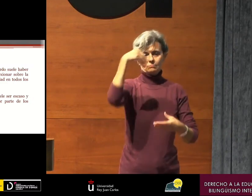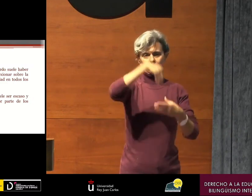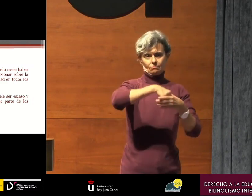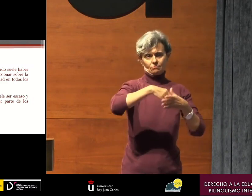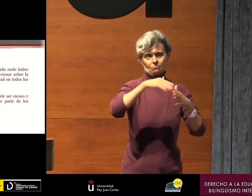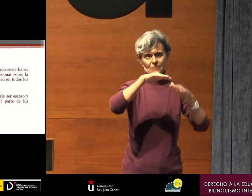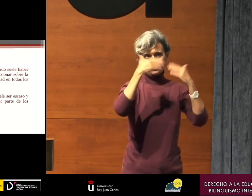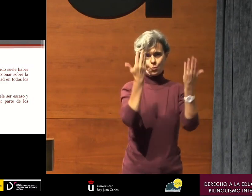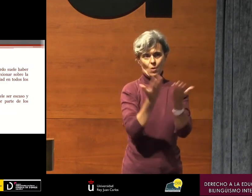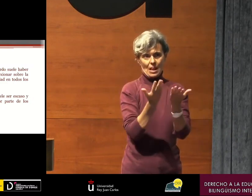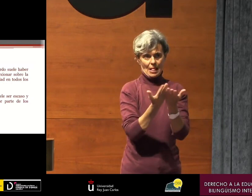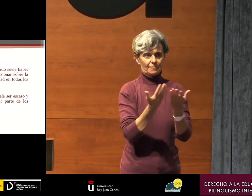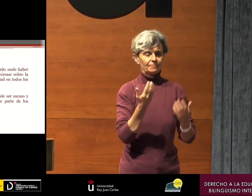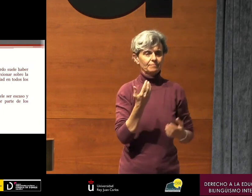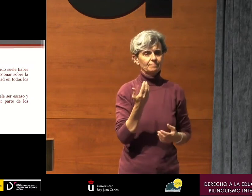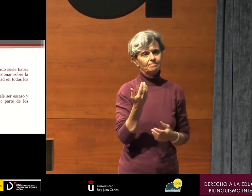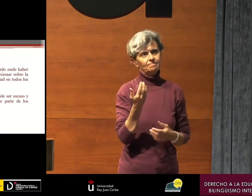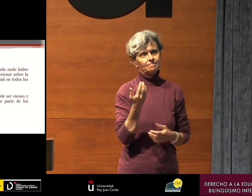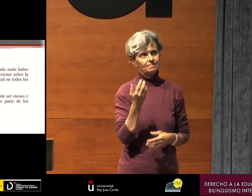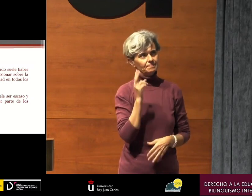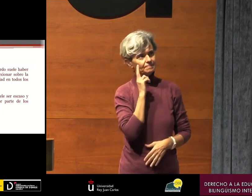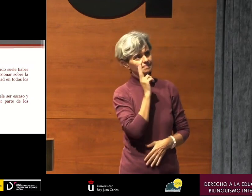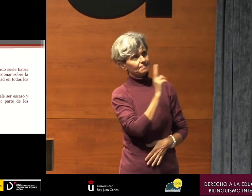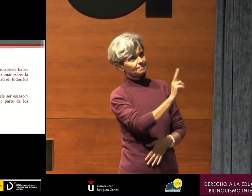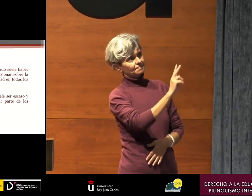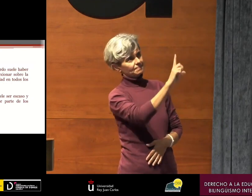mayor prestigio de las lenguas signadas.